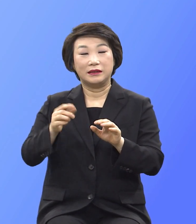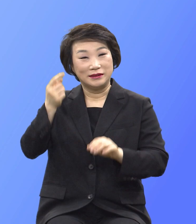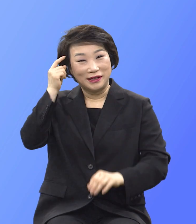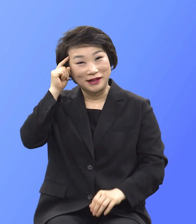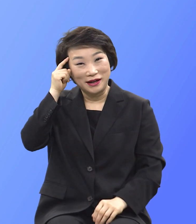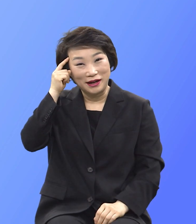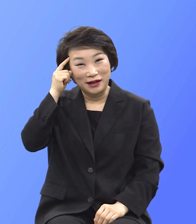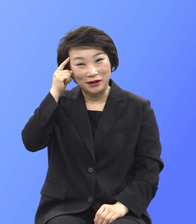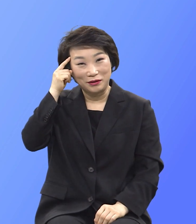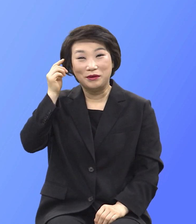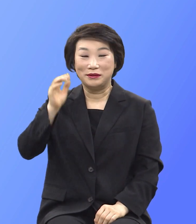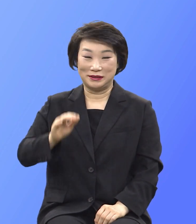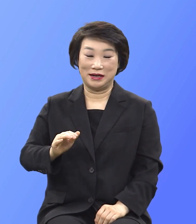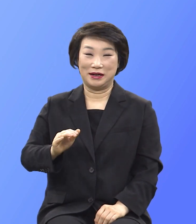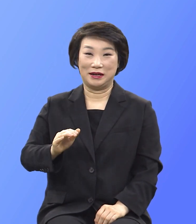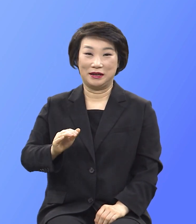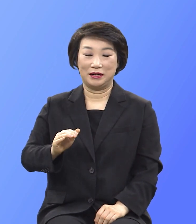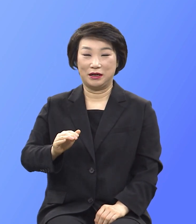생각하며